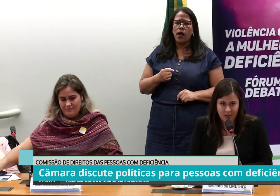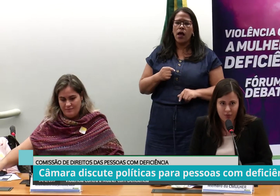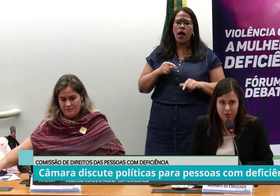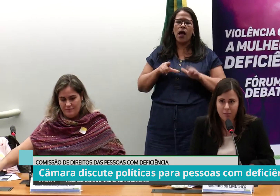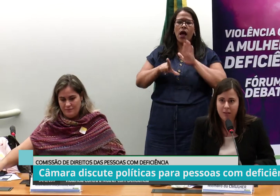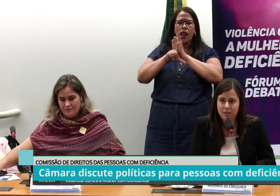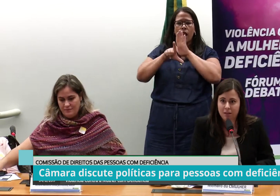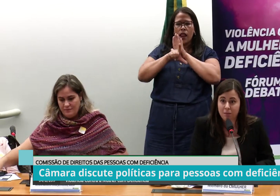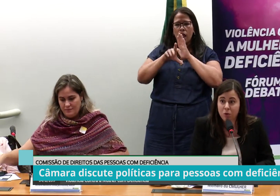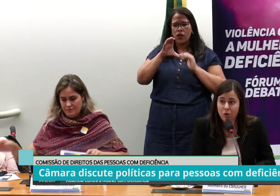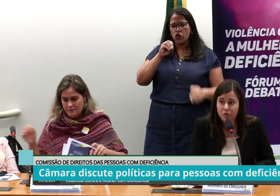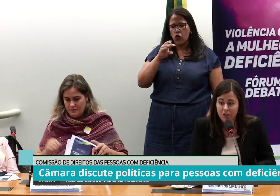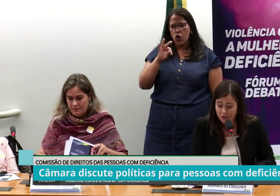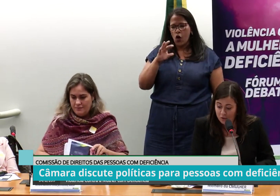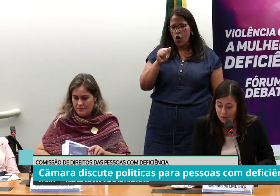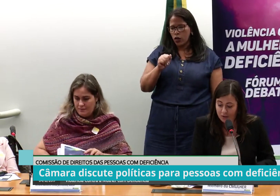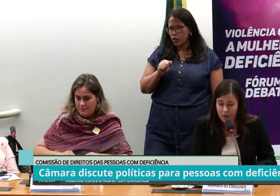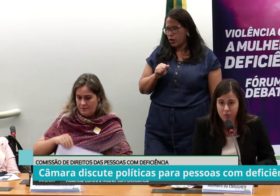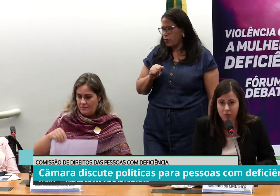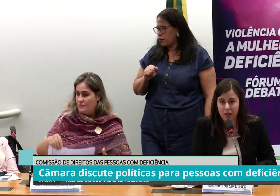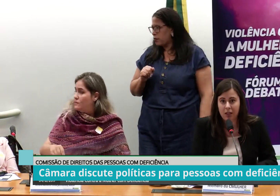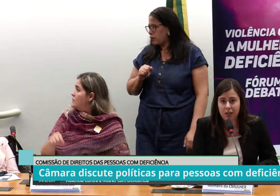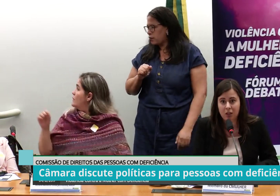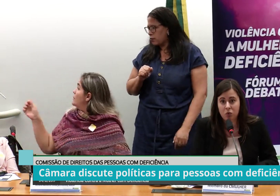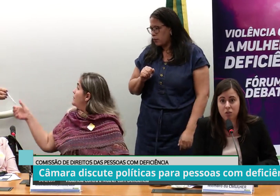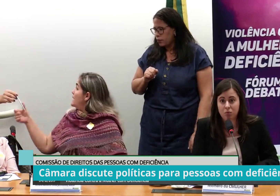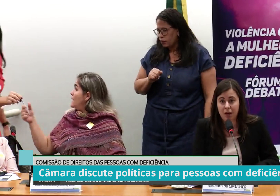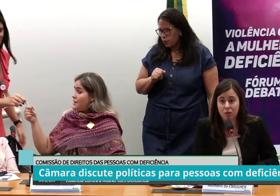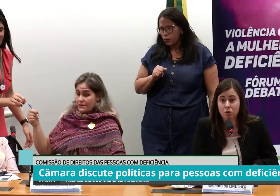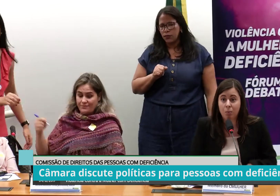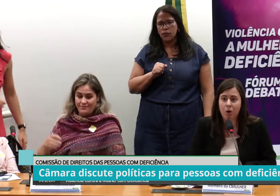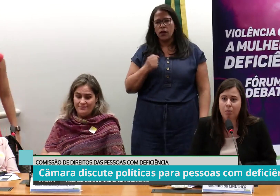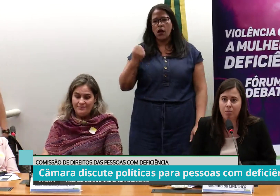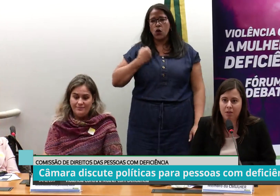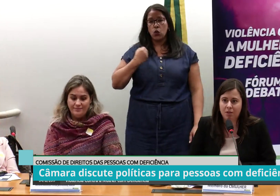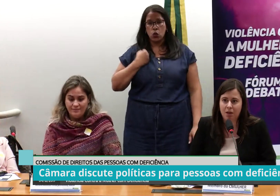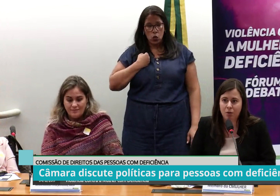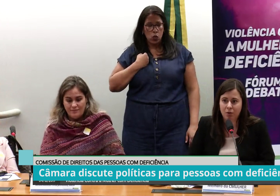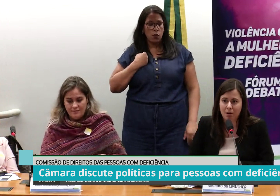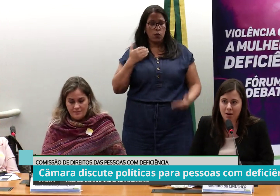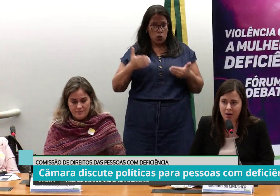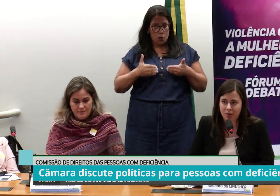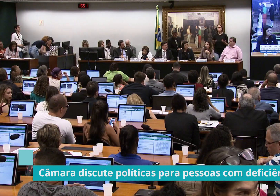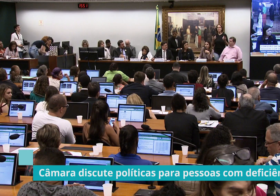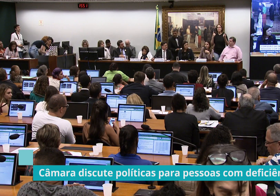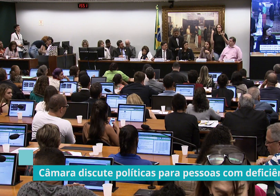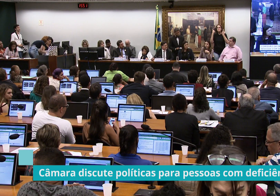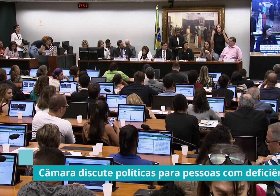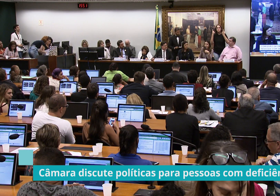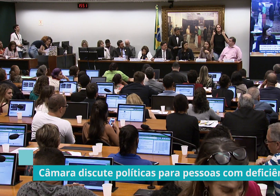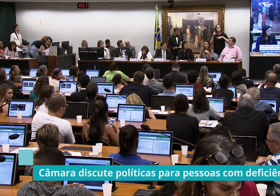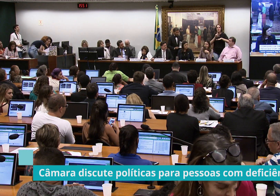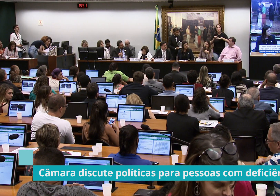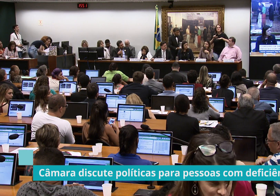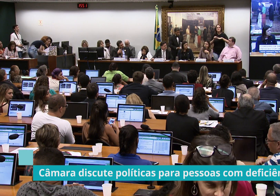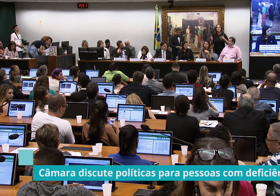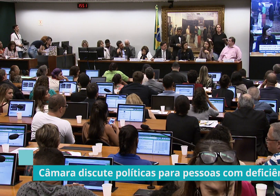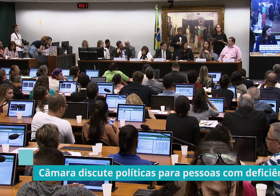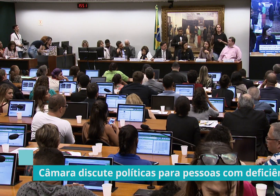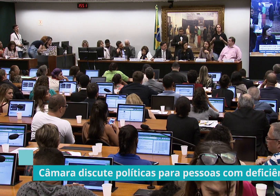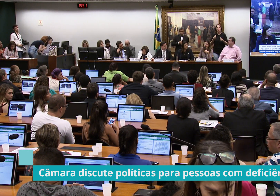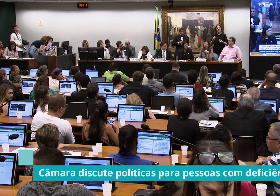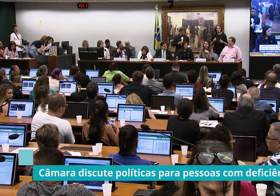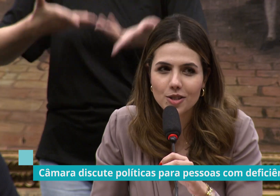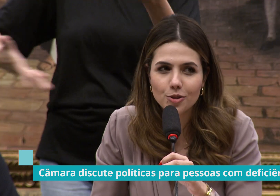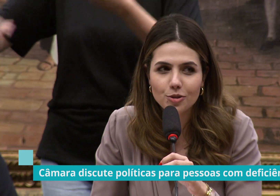cotas, que foi estabelecida em 1991, e isso são dados do próprio Ministério do Trabalho. Na audiência pública de